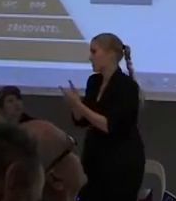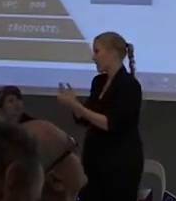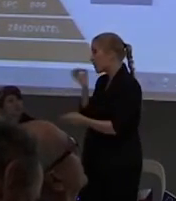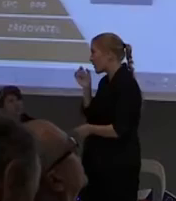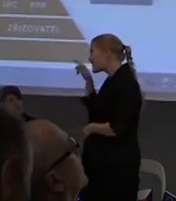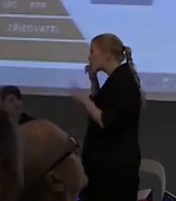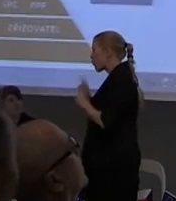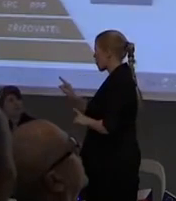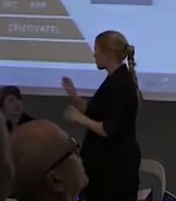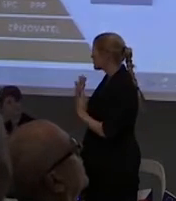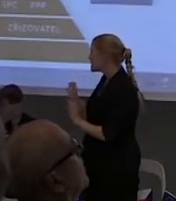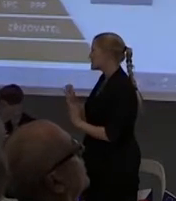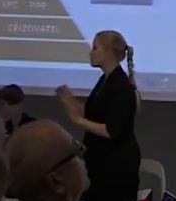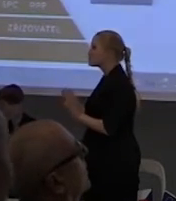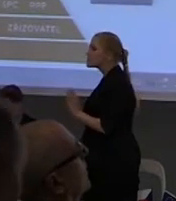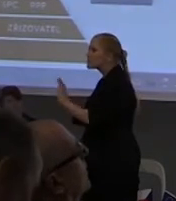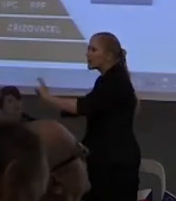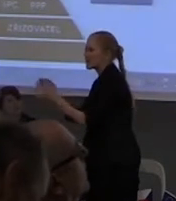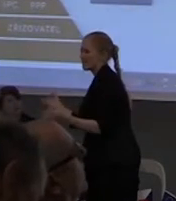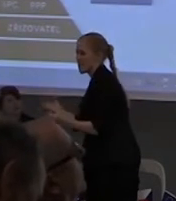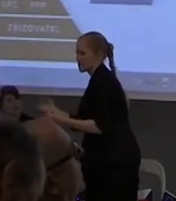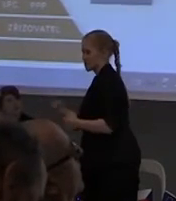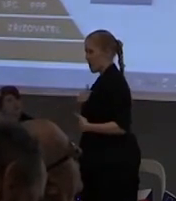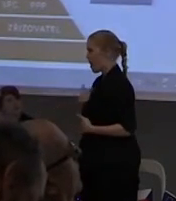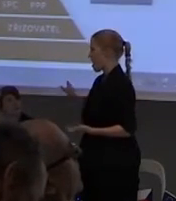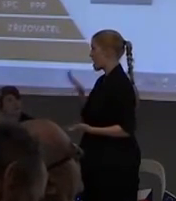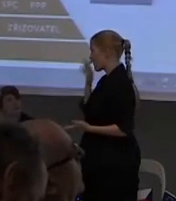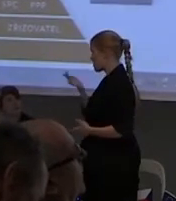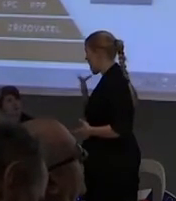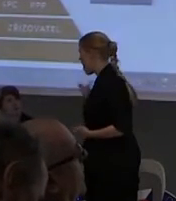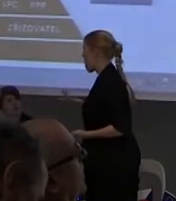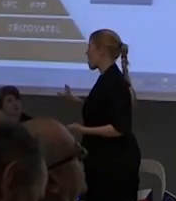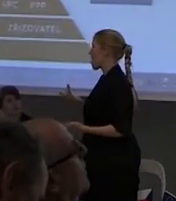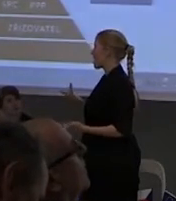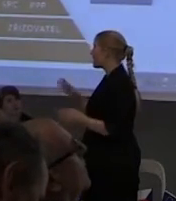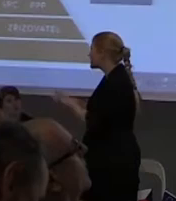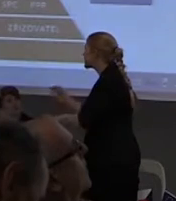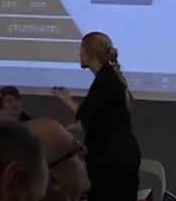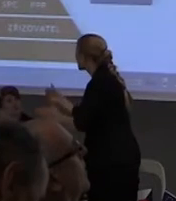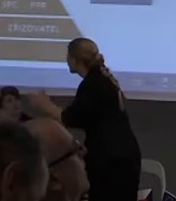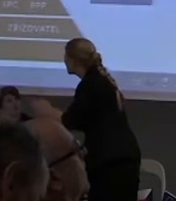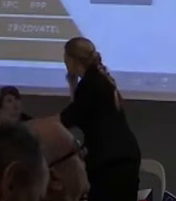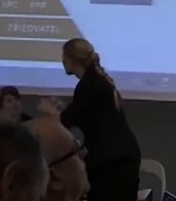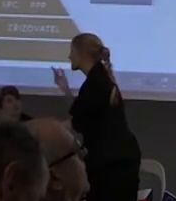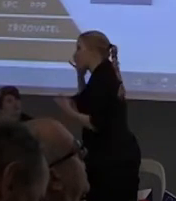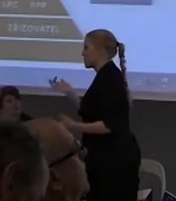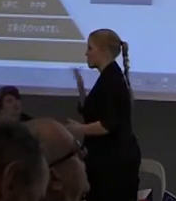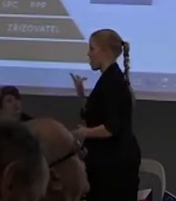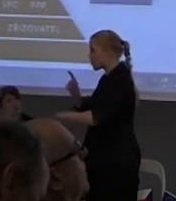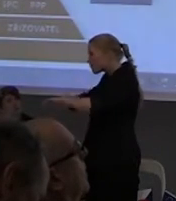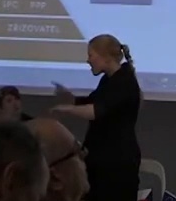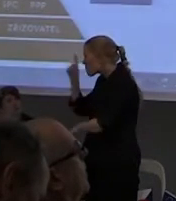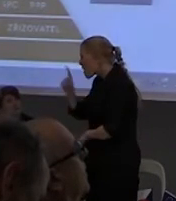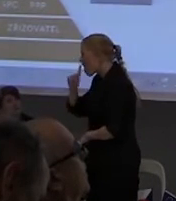druhou stranu já těžko zjišťuju co, protože je toho na mě hrozně moc a doposud jsem si veškeré věci musela